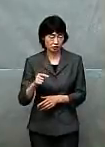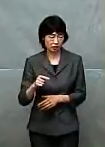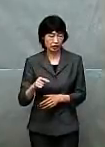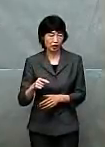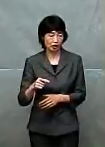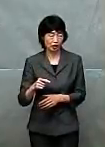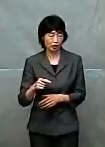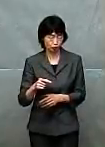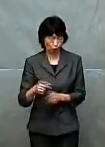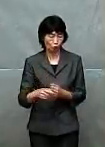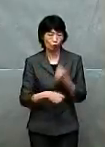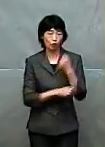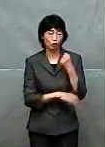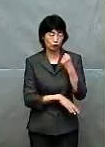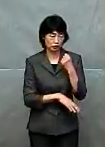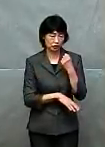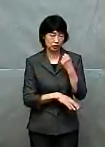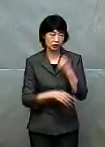えてやはり